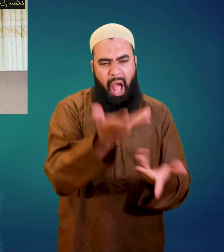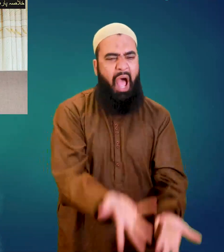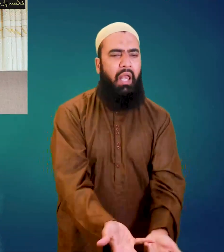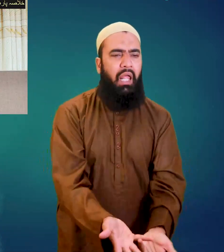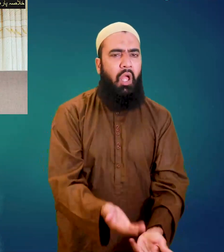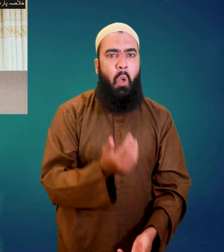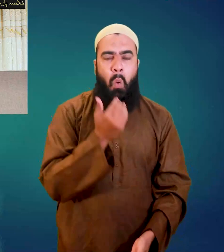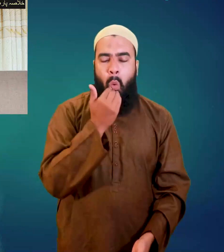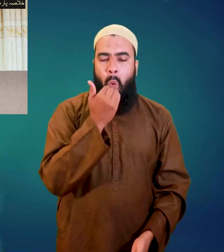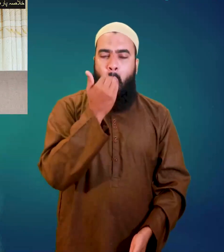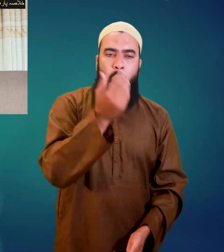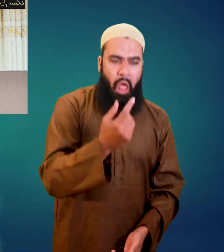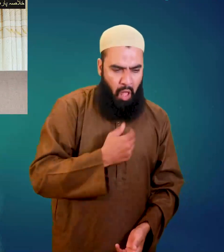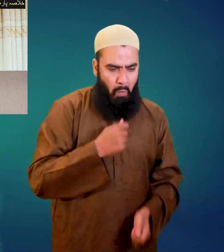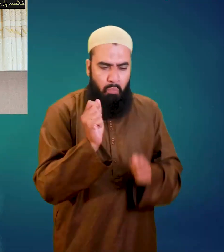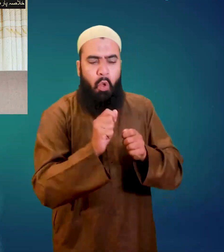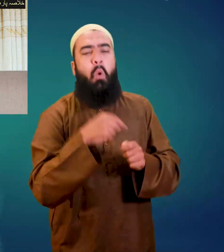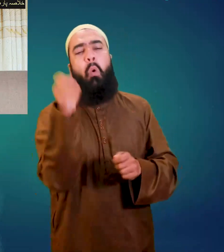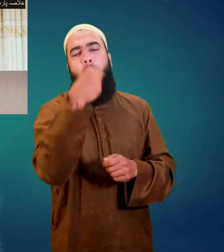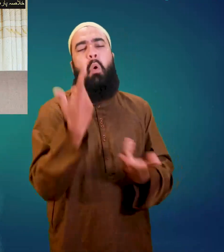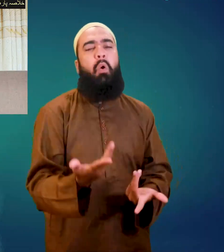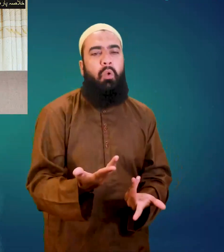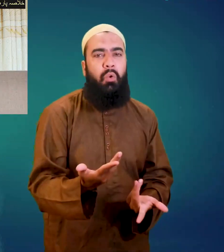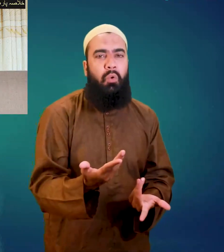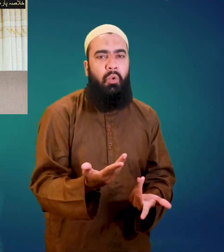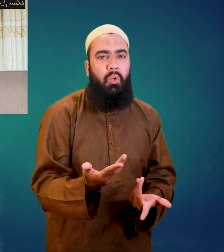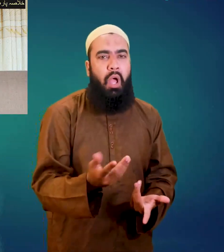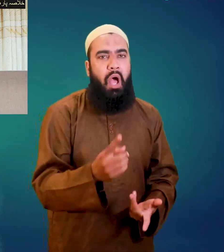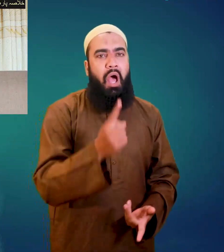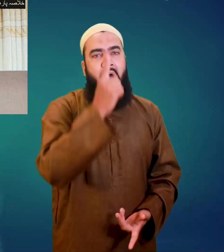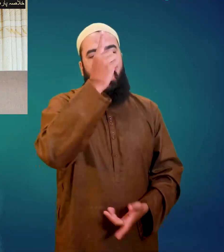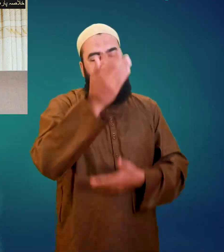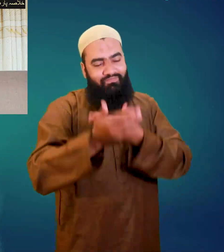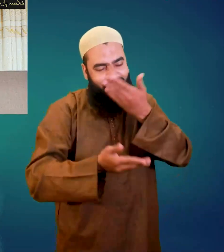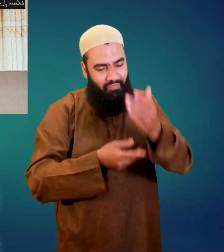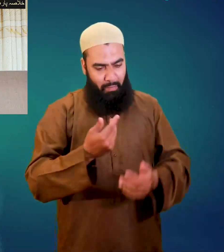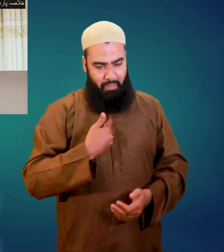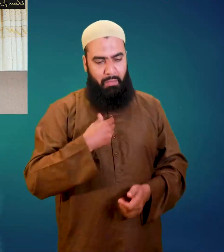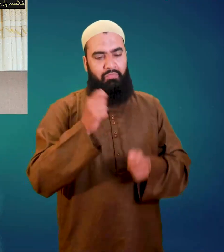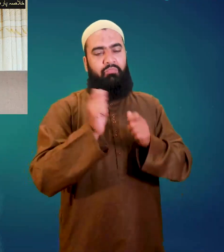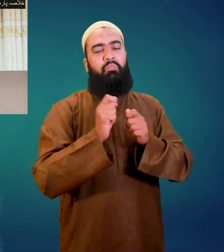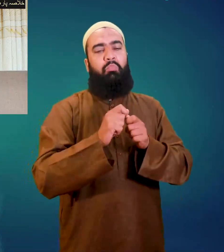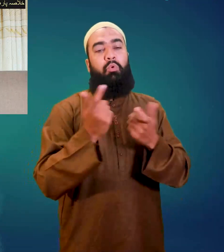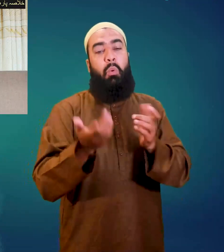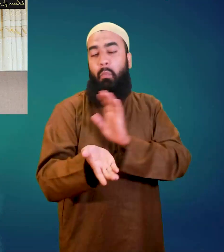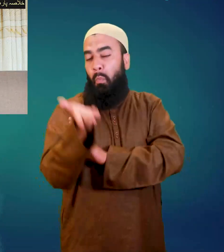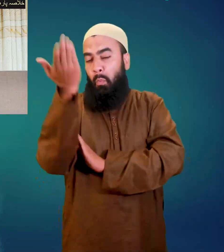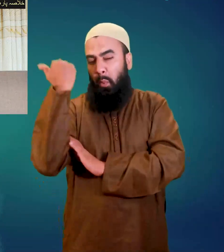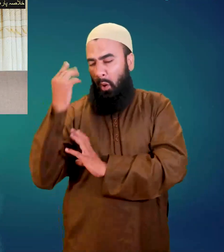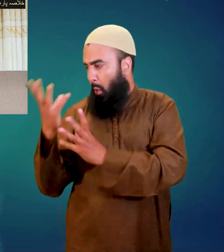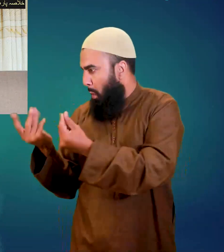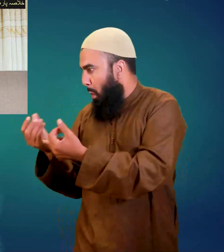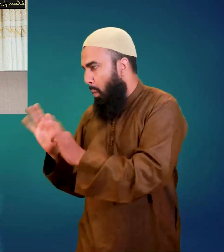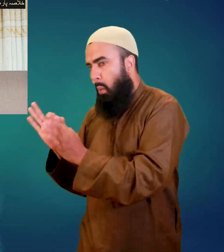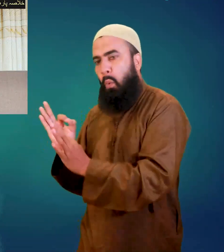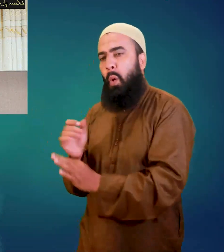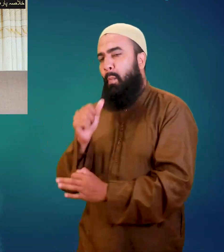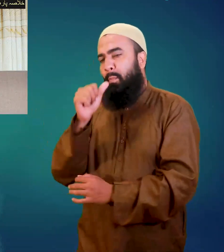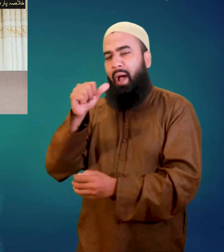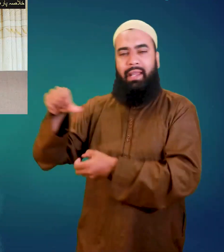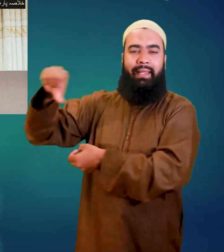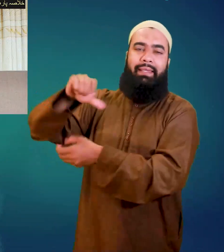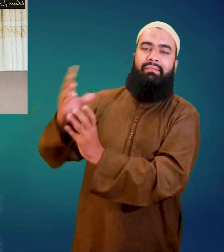گیا کہ آپ کہہ دیجئے کہ وہی اللہ جس نے تمہیں پہلی مرتبہ پیدا کیا تھا، اور وہ پیدا کرنا جانتا